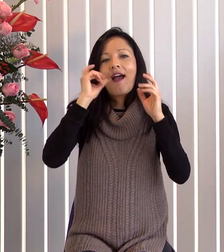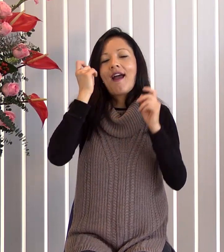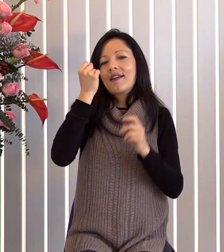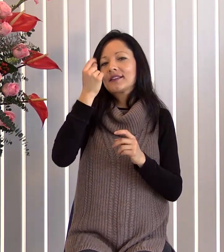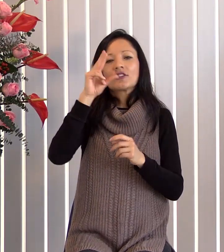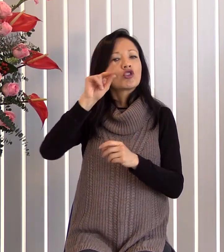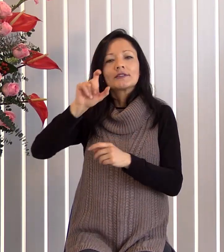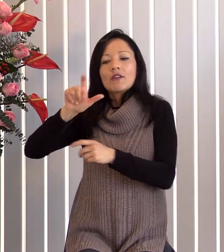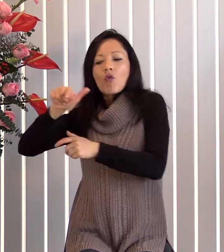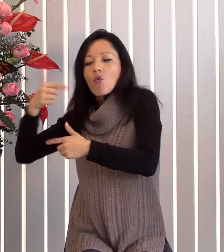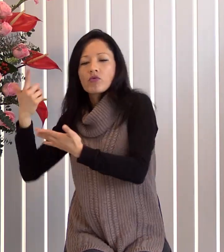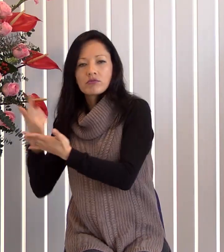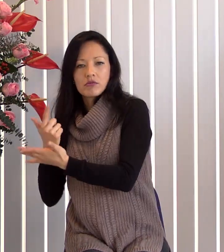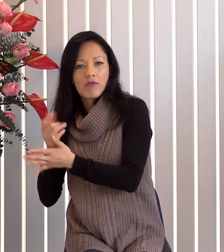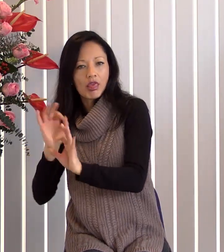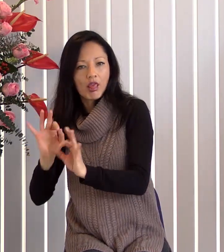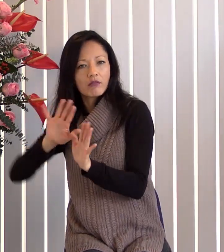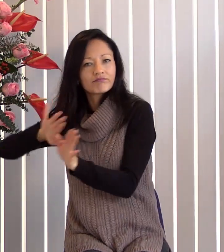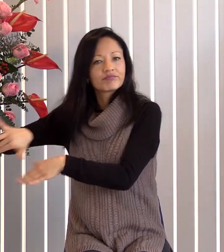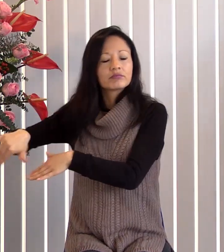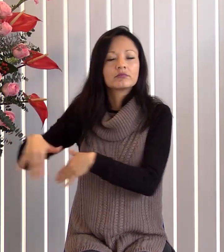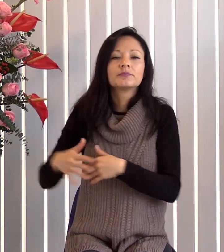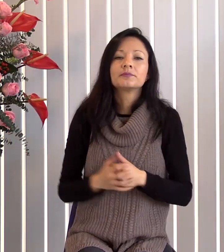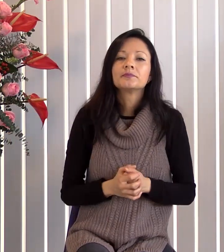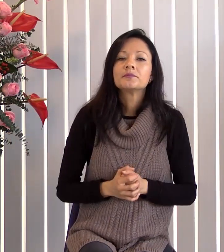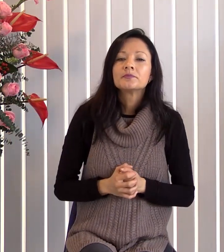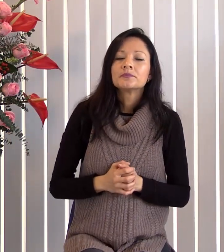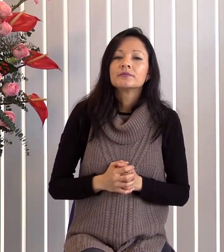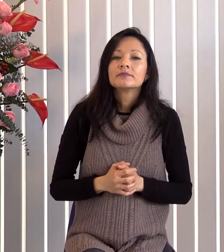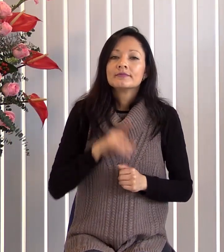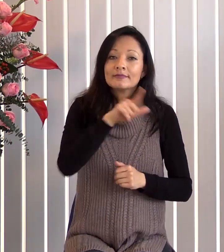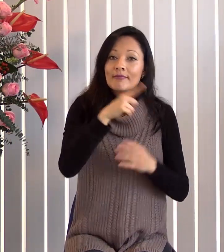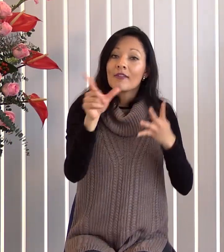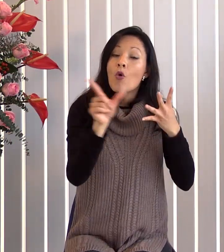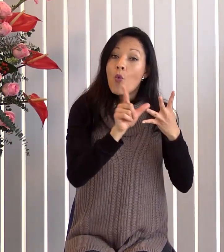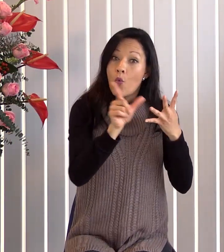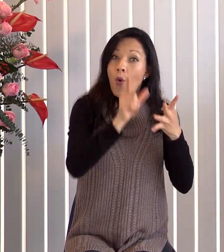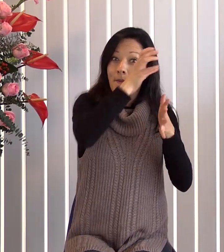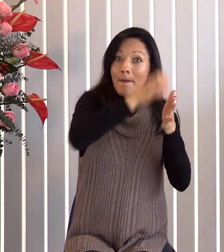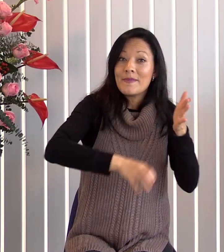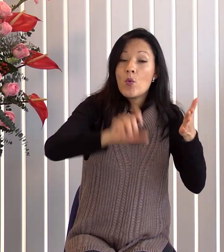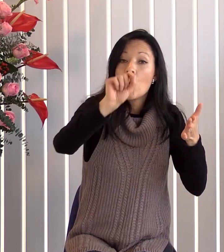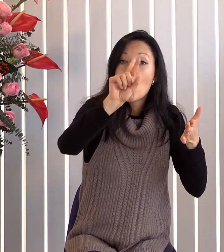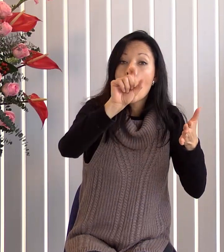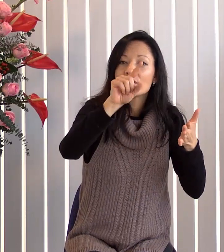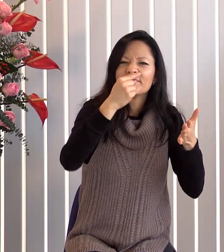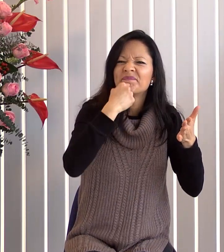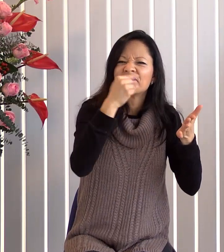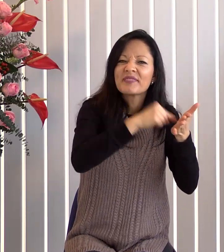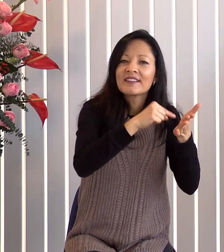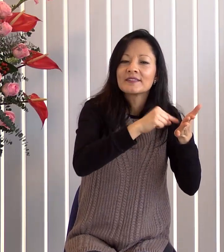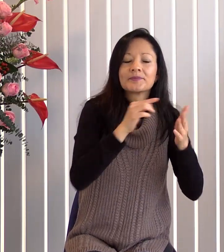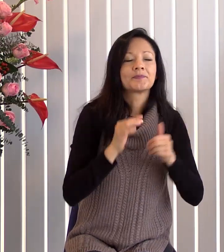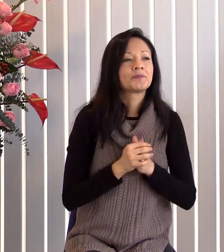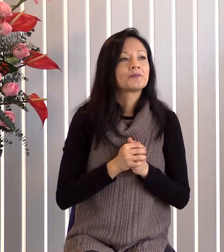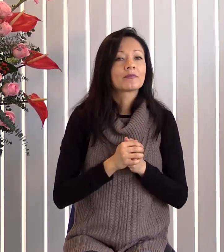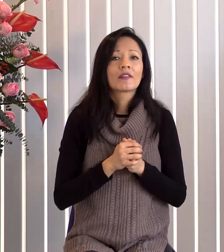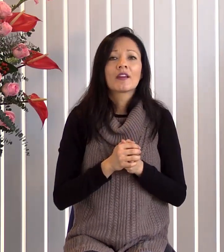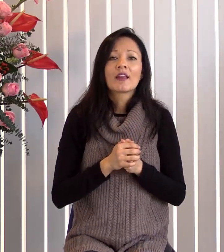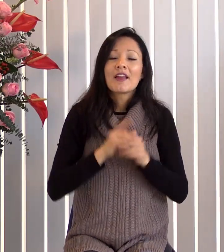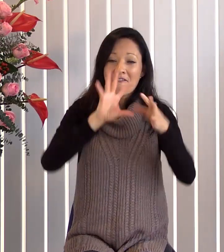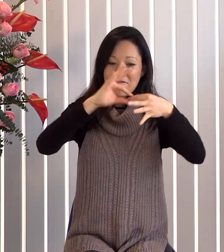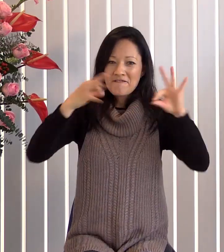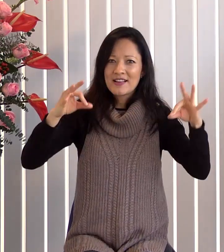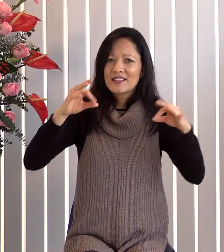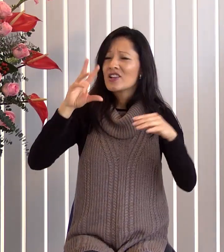la palabra. Aquí en Lucas capítulo 11, entonces decimos: y no nos metas